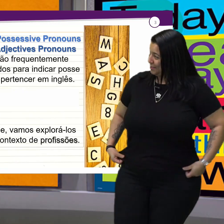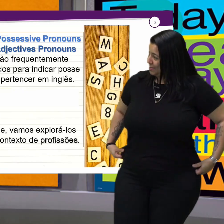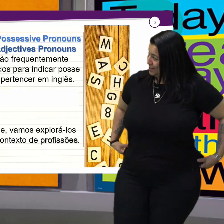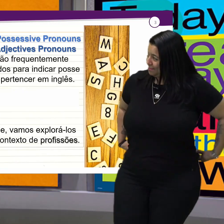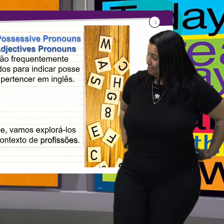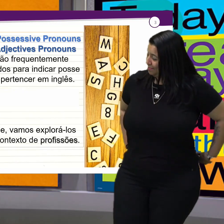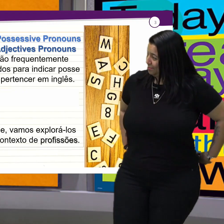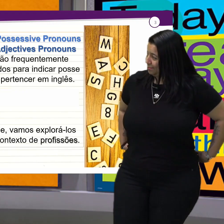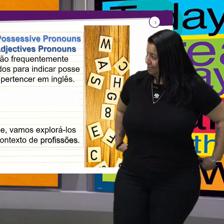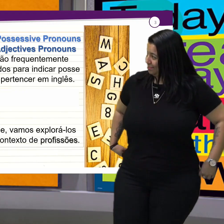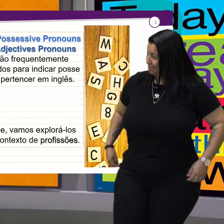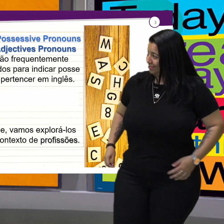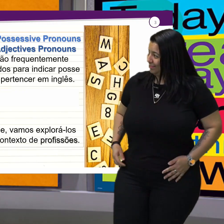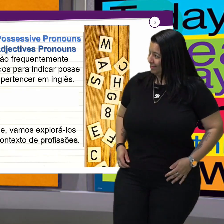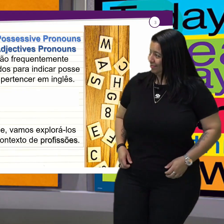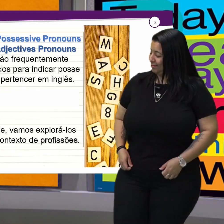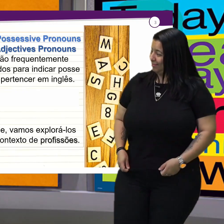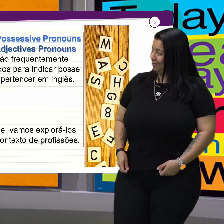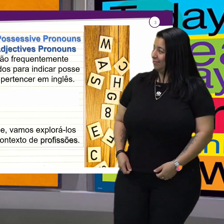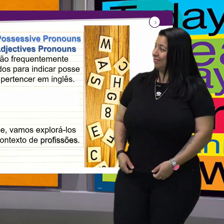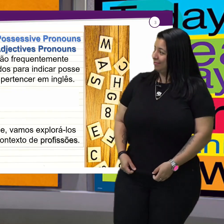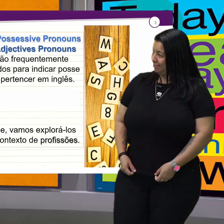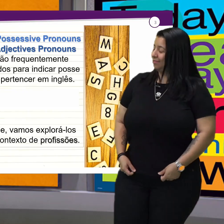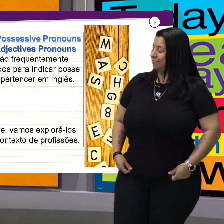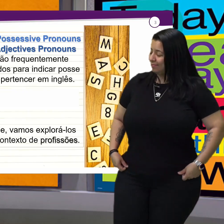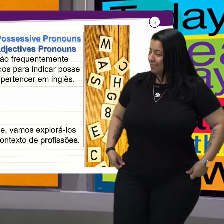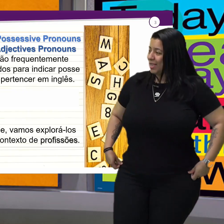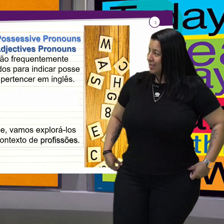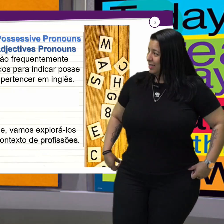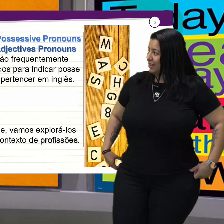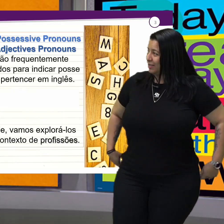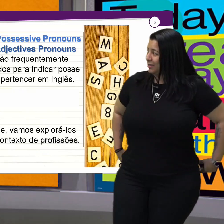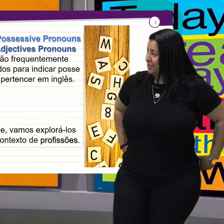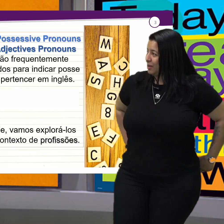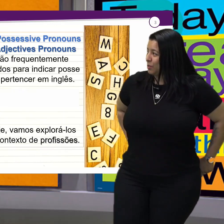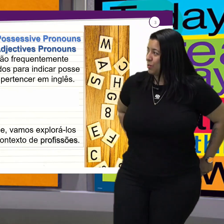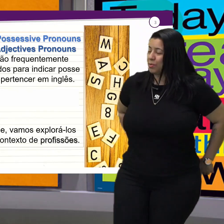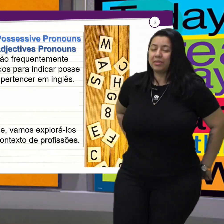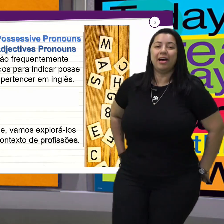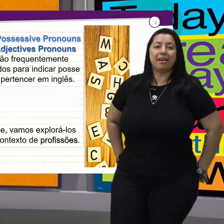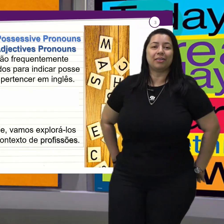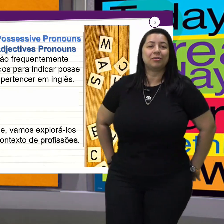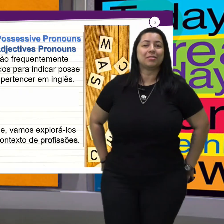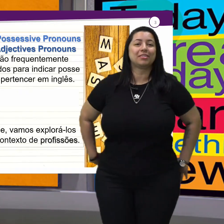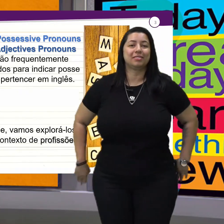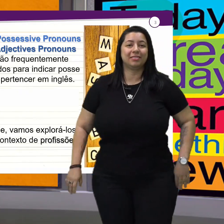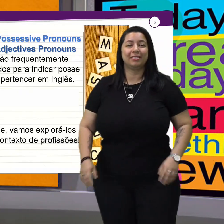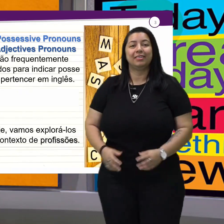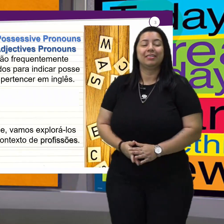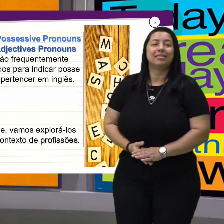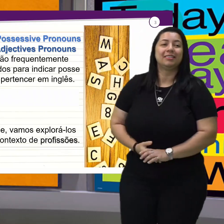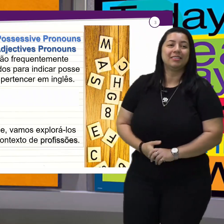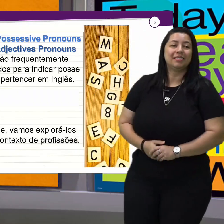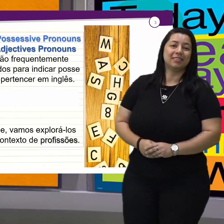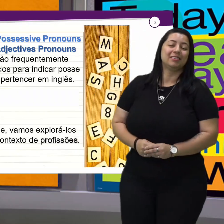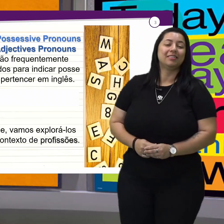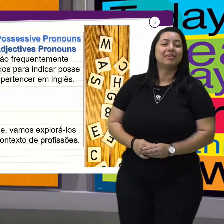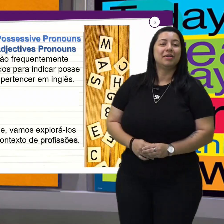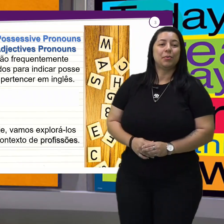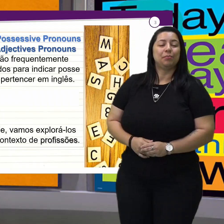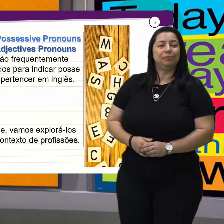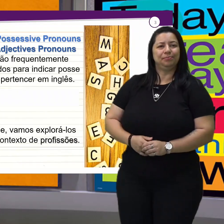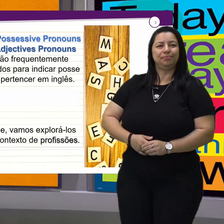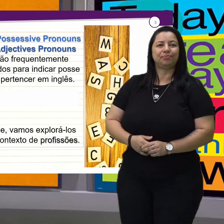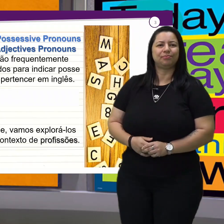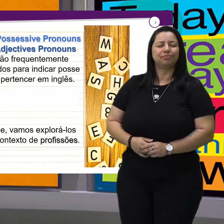também o próprio verbo have, quando você fala, né, ter, de possuir. Algumas. Exatamente. Mas a